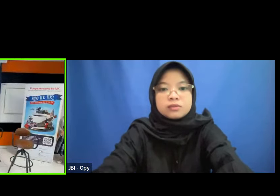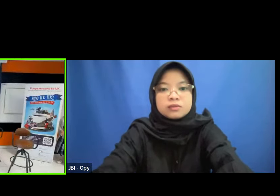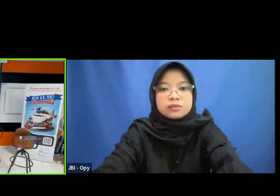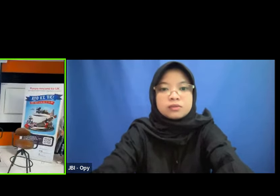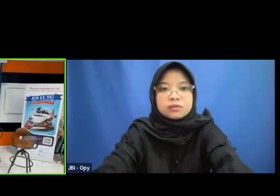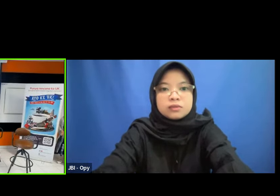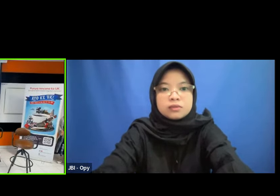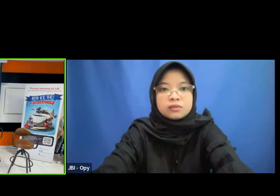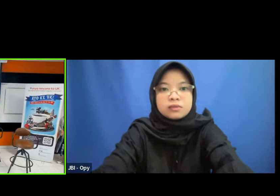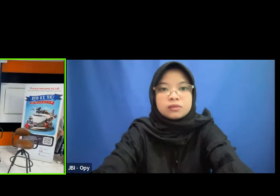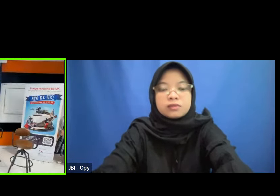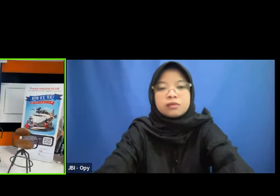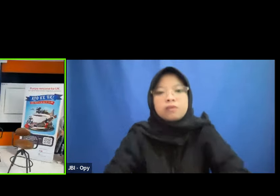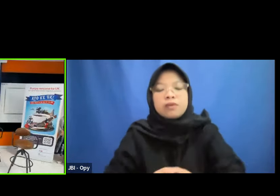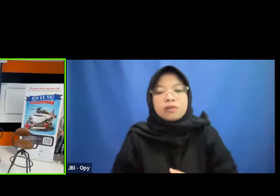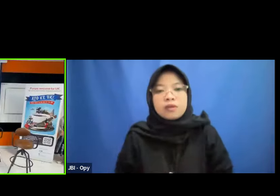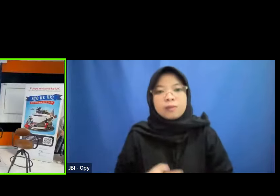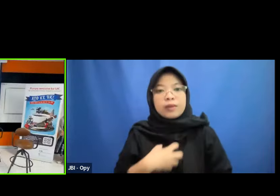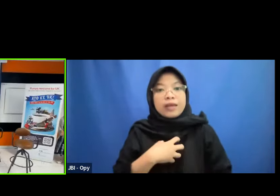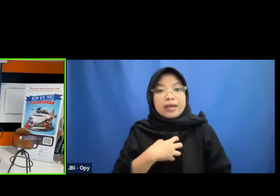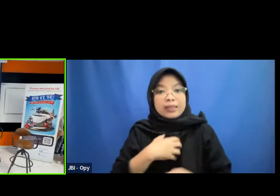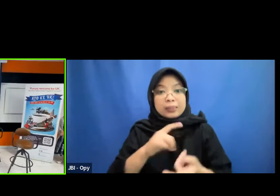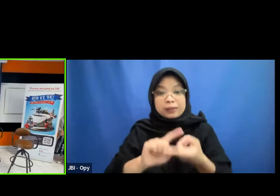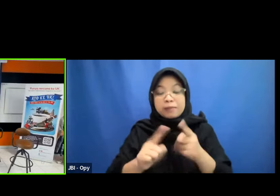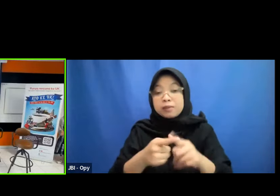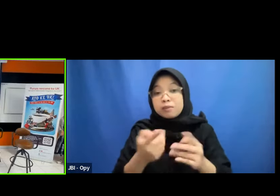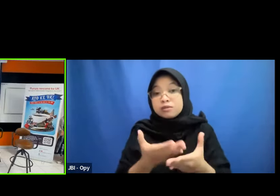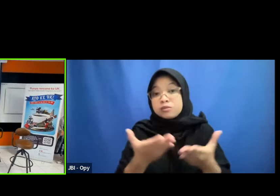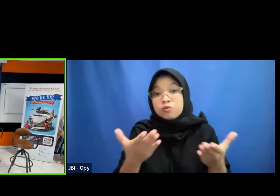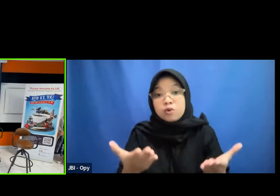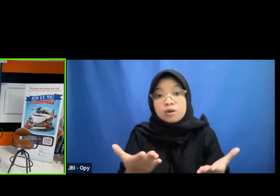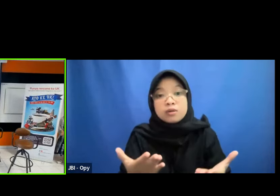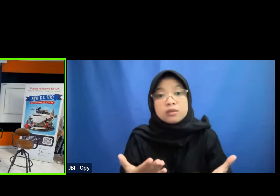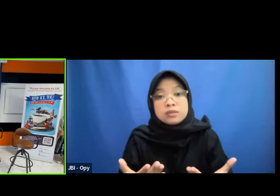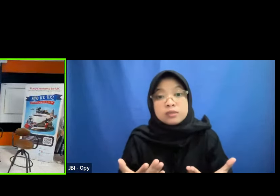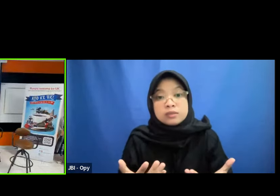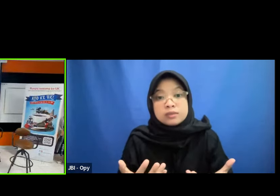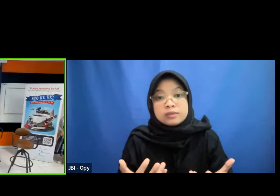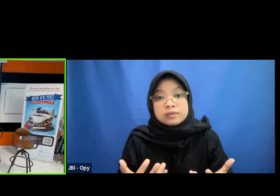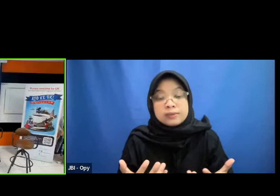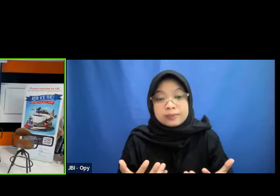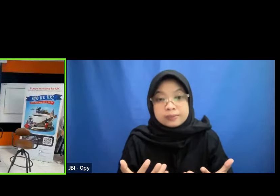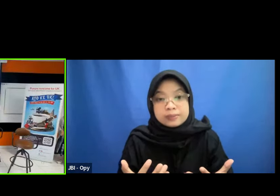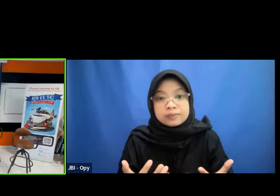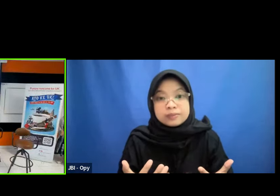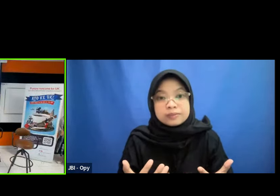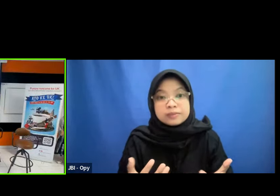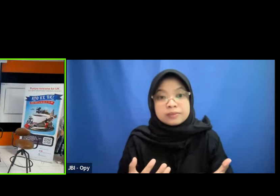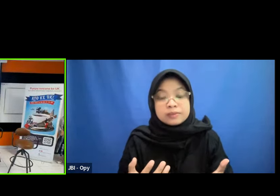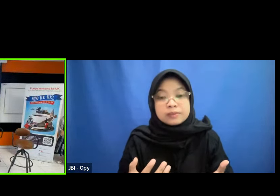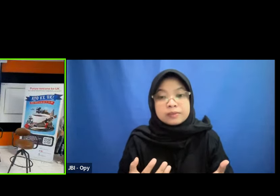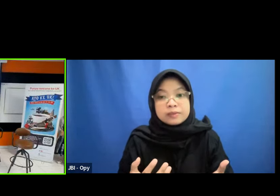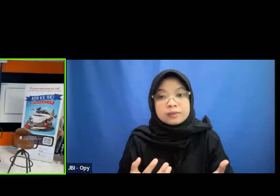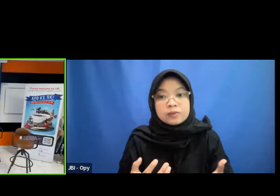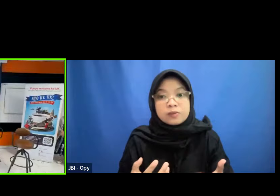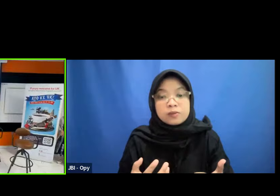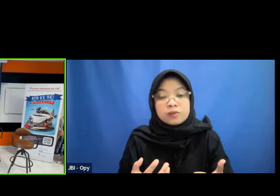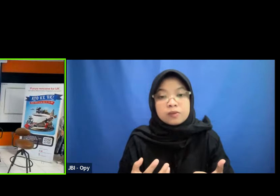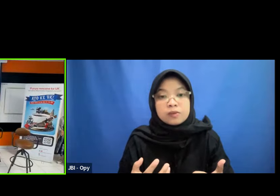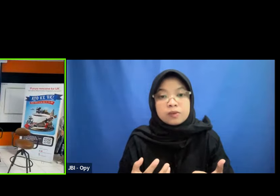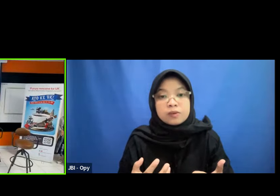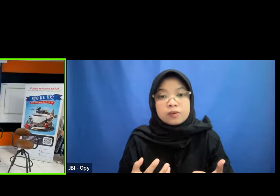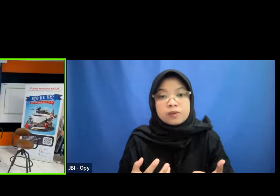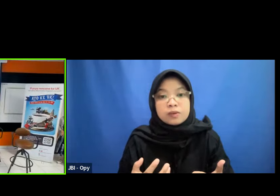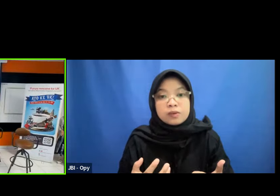mengingat teman-teman dari short nih menurut saya sih masalah keterima engakima Cum masalah kuota serius